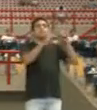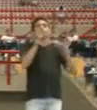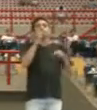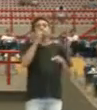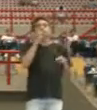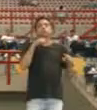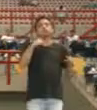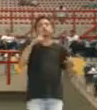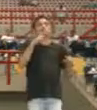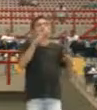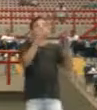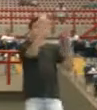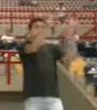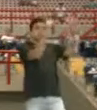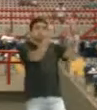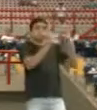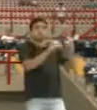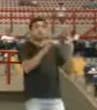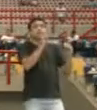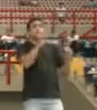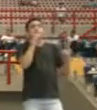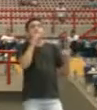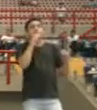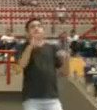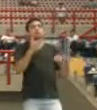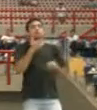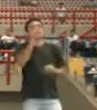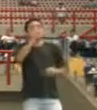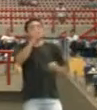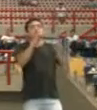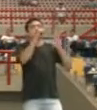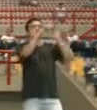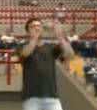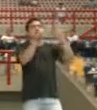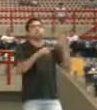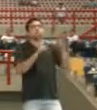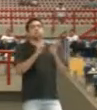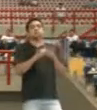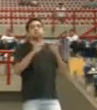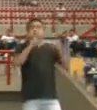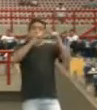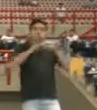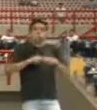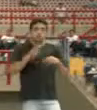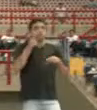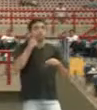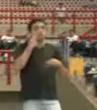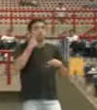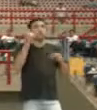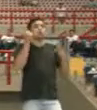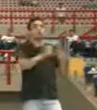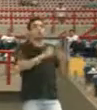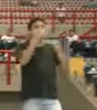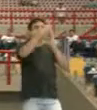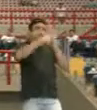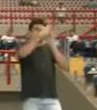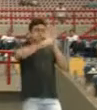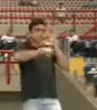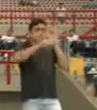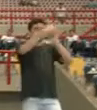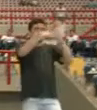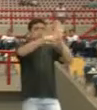não consigo abastecer essas competências escrevendo 12 linhas. Vamos tentar escrever textos, pessoal, que tenham